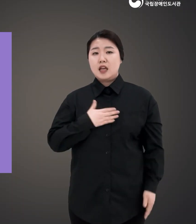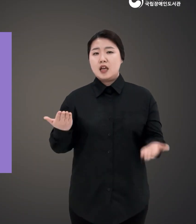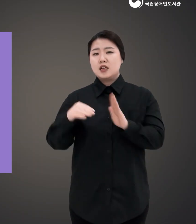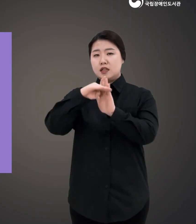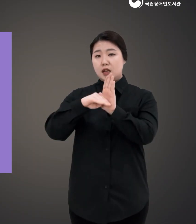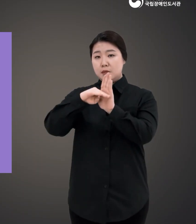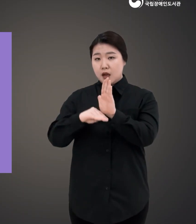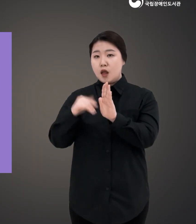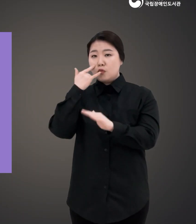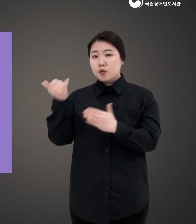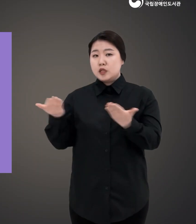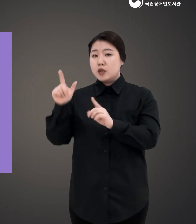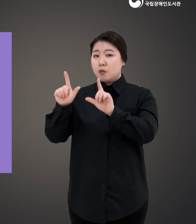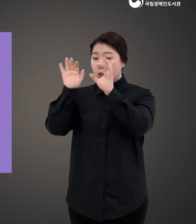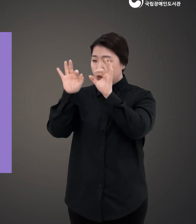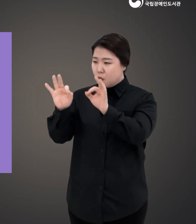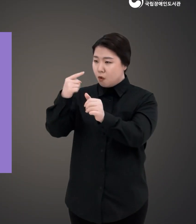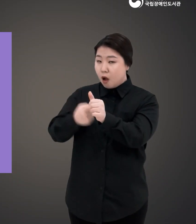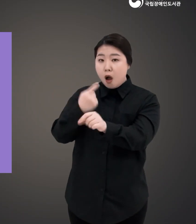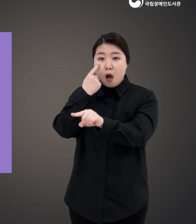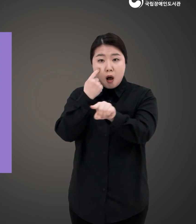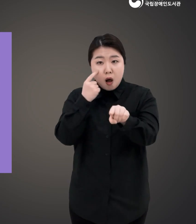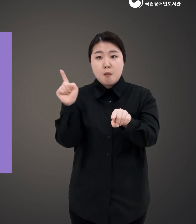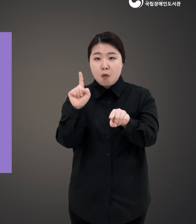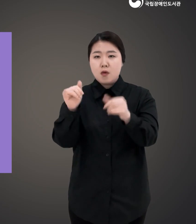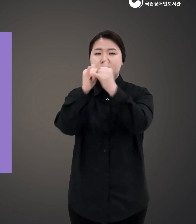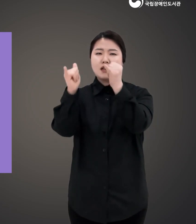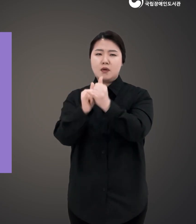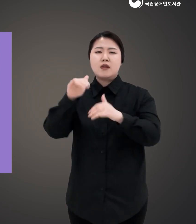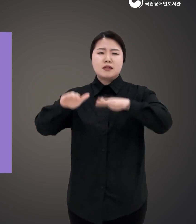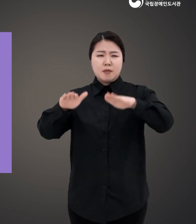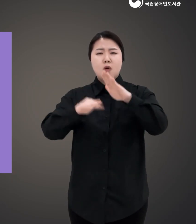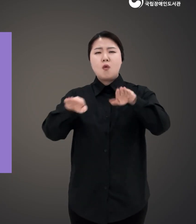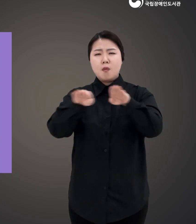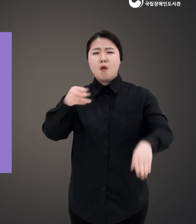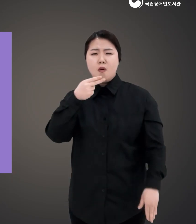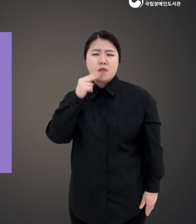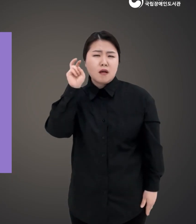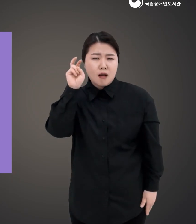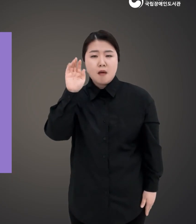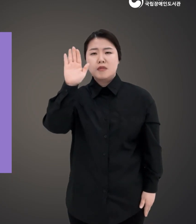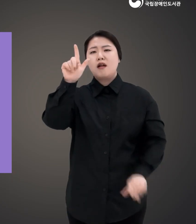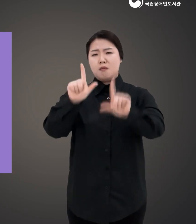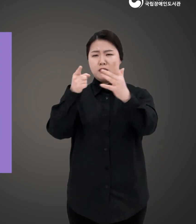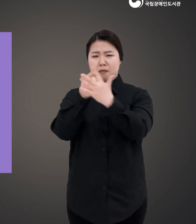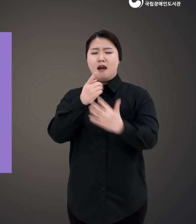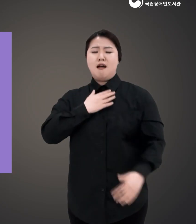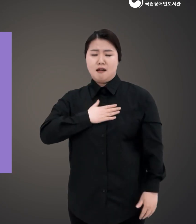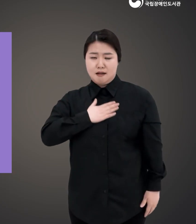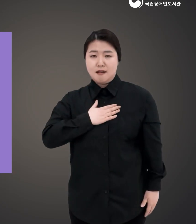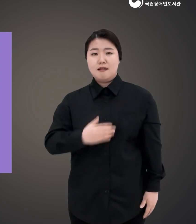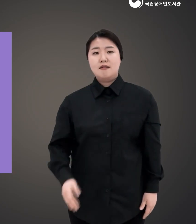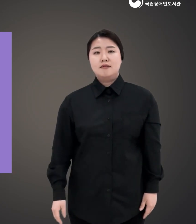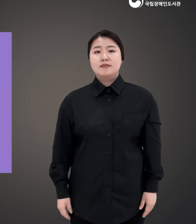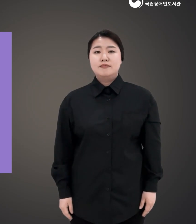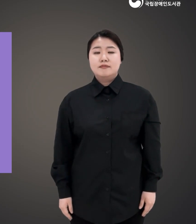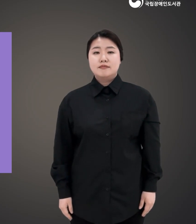저는 노동자 계급에 속하는 부모님의 영향으로 사회적 차별과 불공정을 전망할 수 있었습니다.